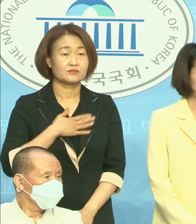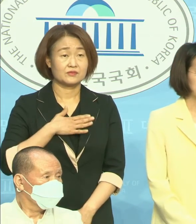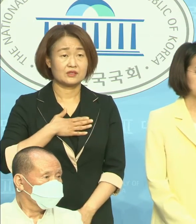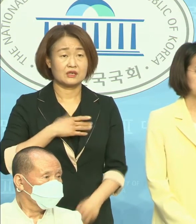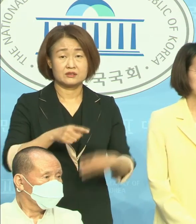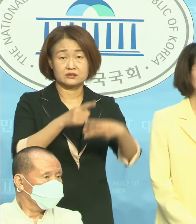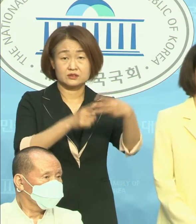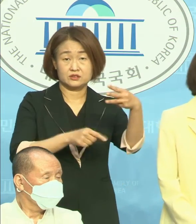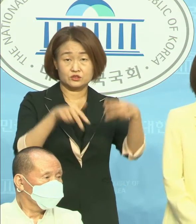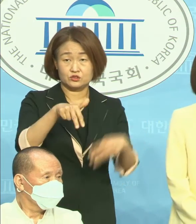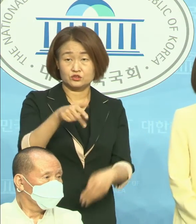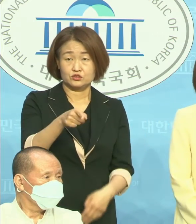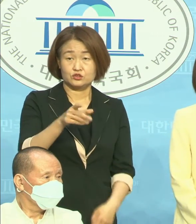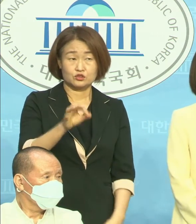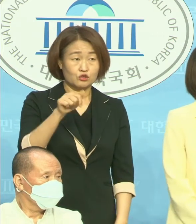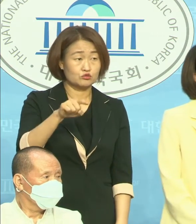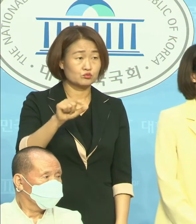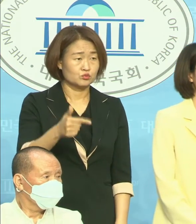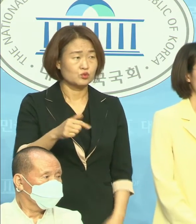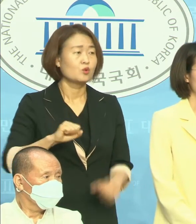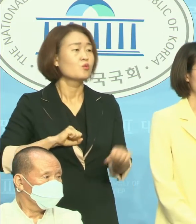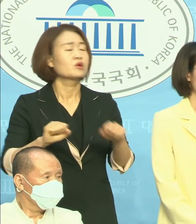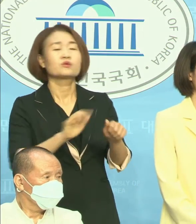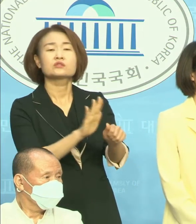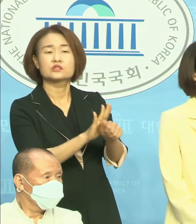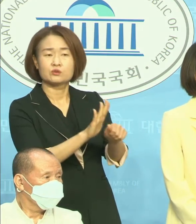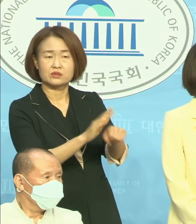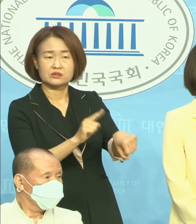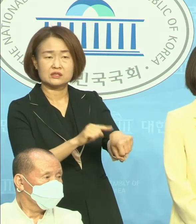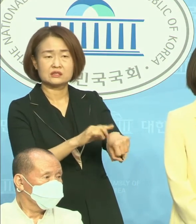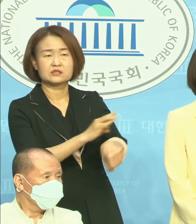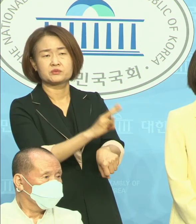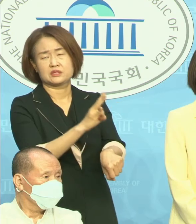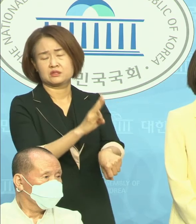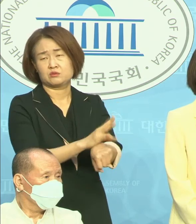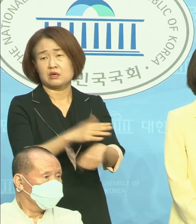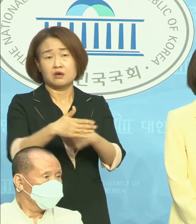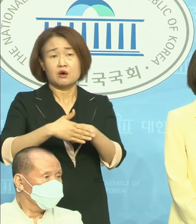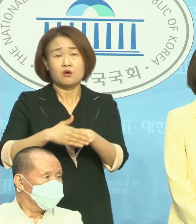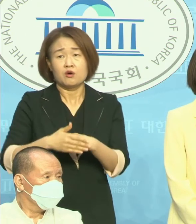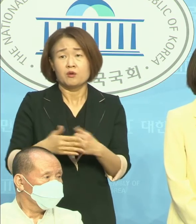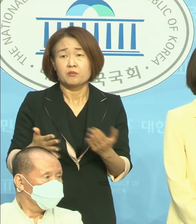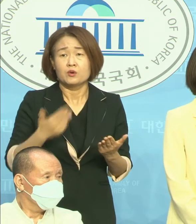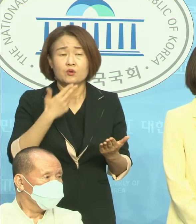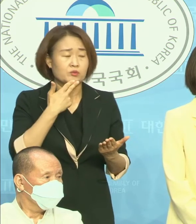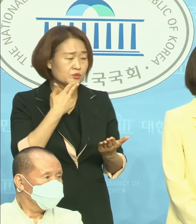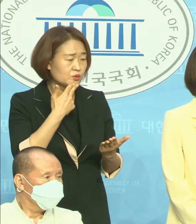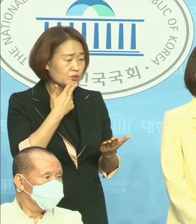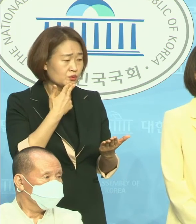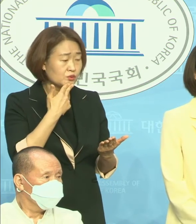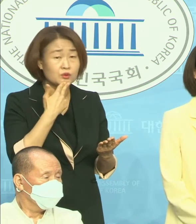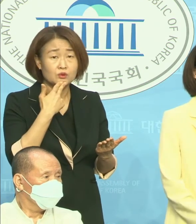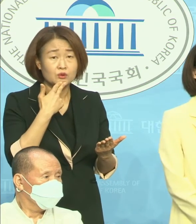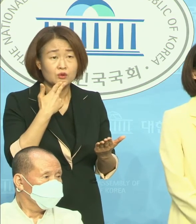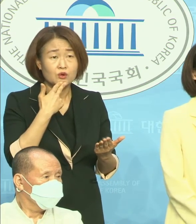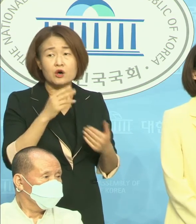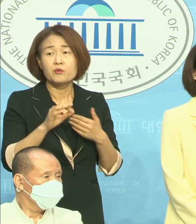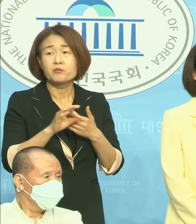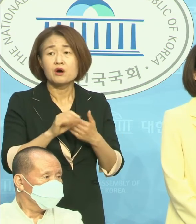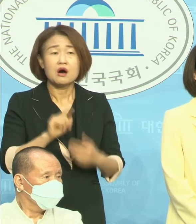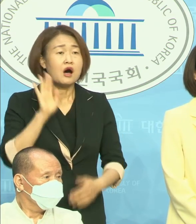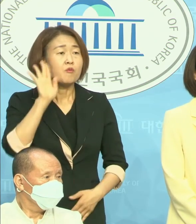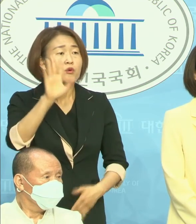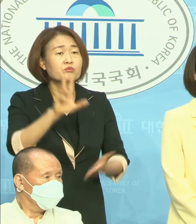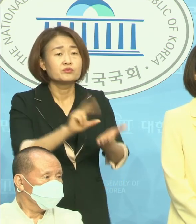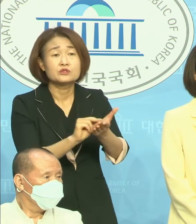아 신종훈 에게 활동적인 시간 24시간 원 지원되지 않음 양 일어나는 일들 지원